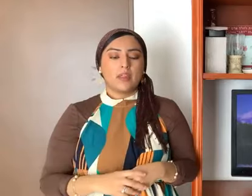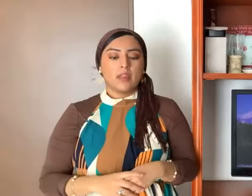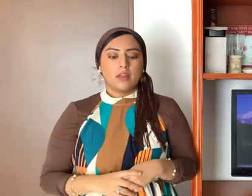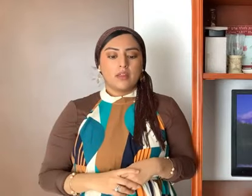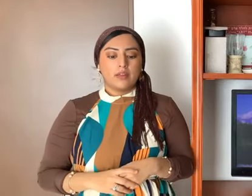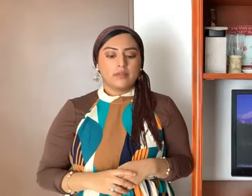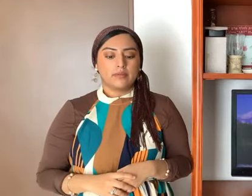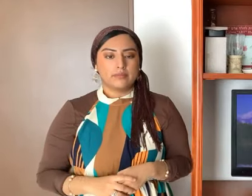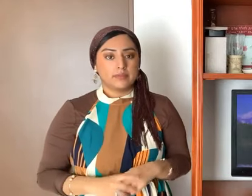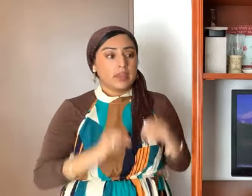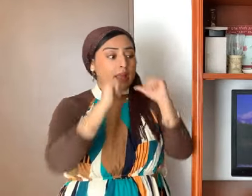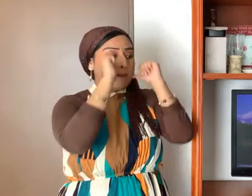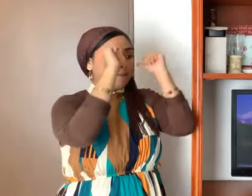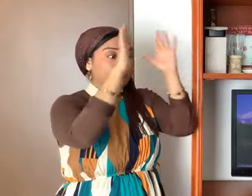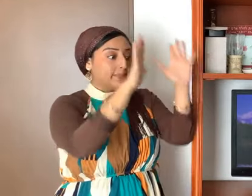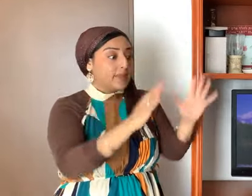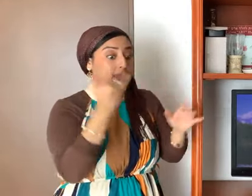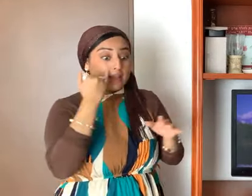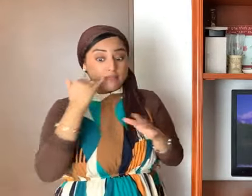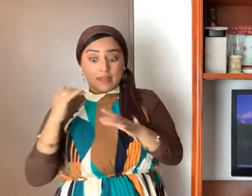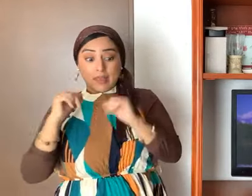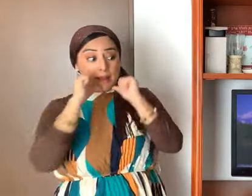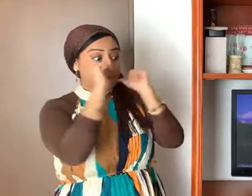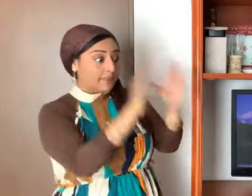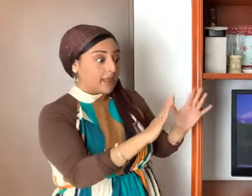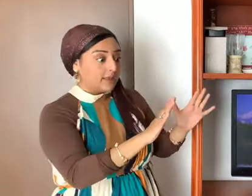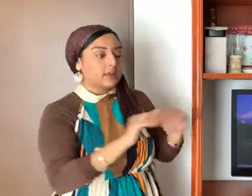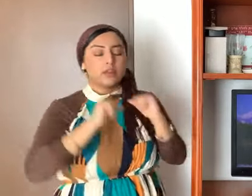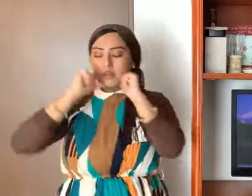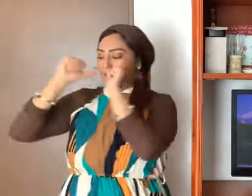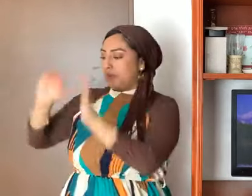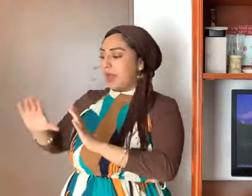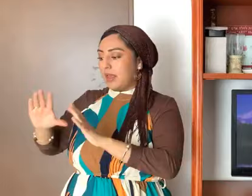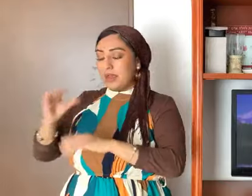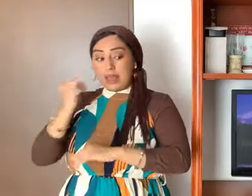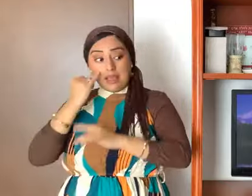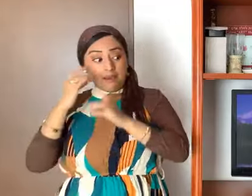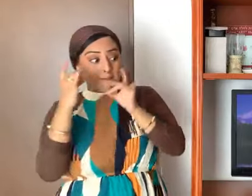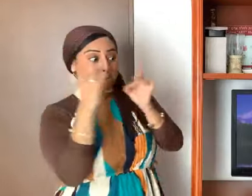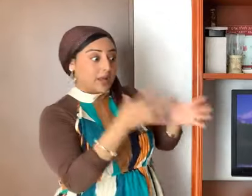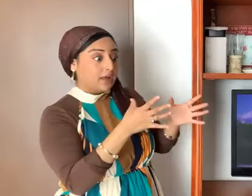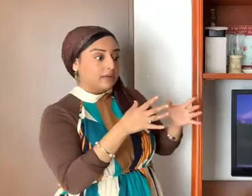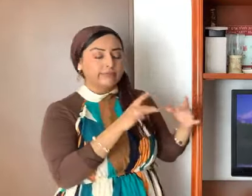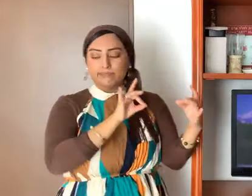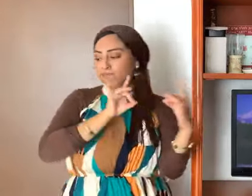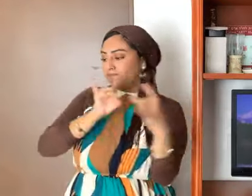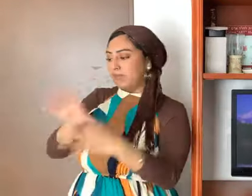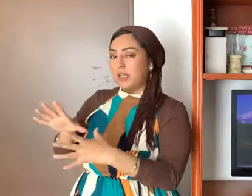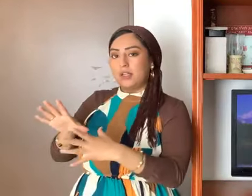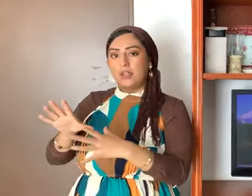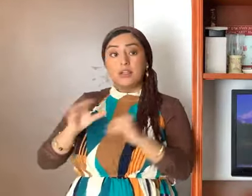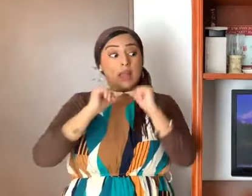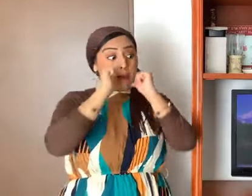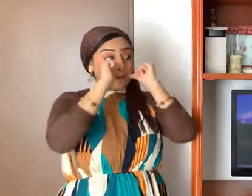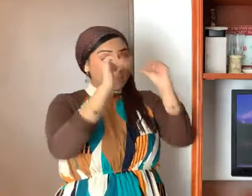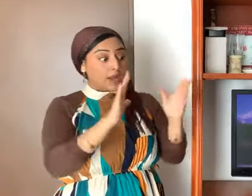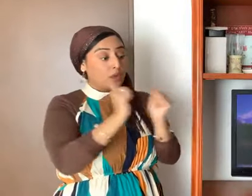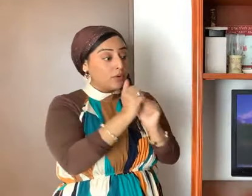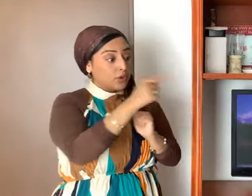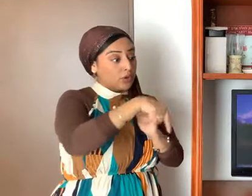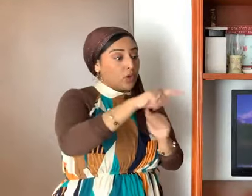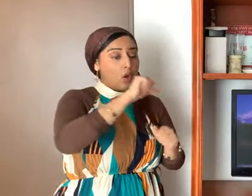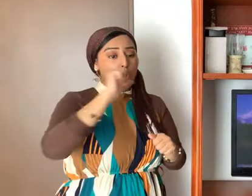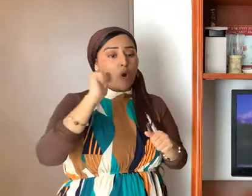bendeciré a los que te bendijeren, y maldeciré a los que te maldijeren, y serán benditas en ti todas